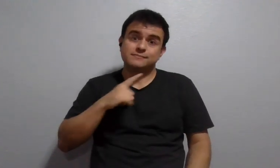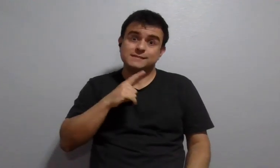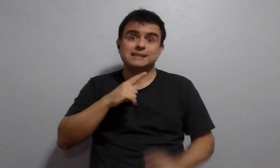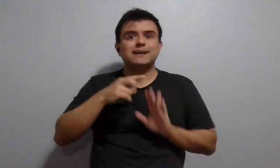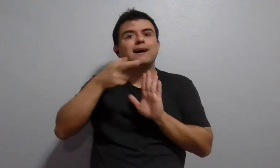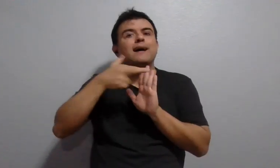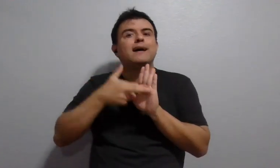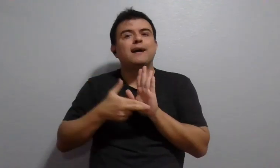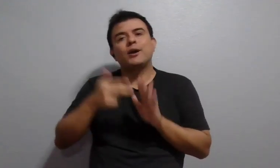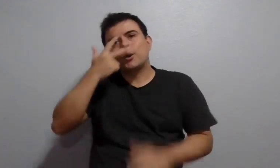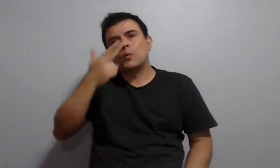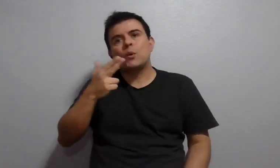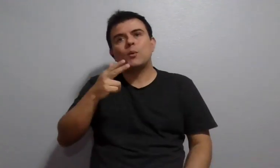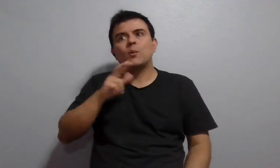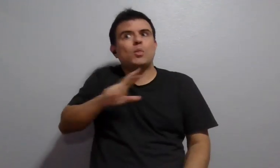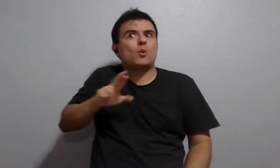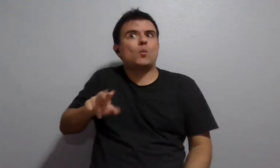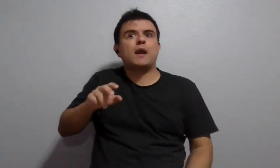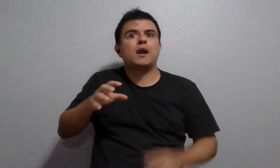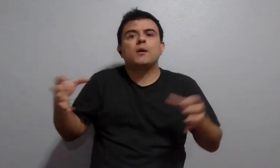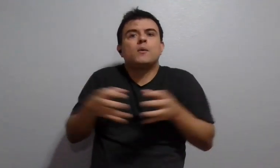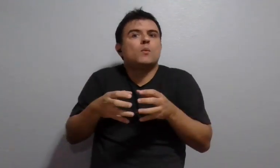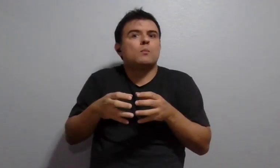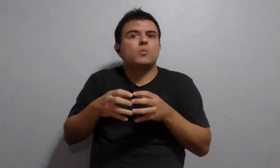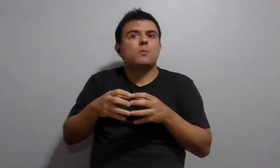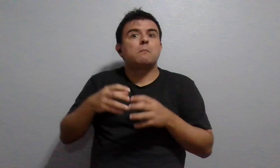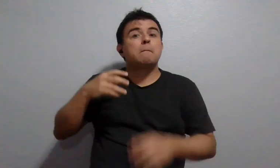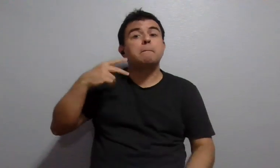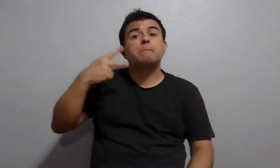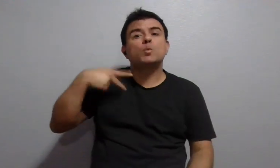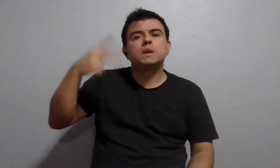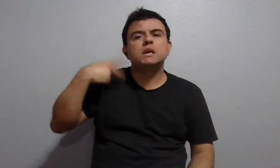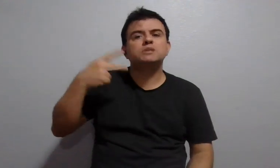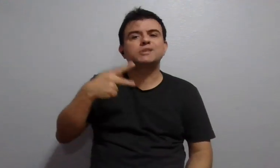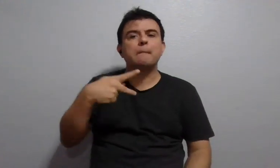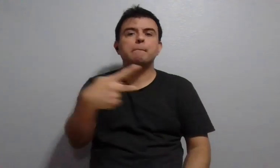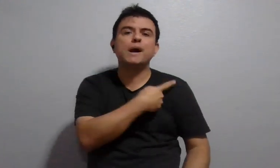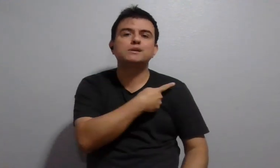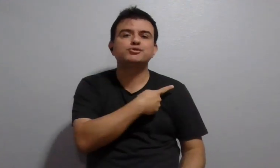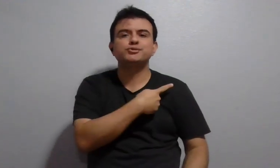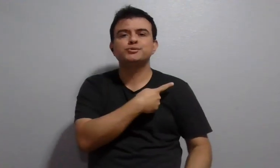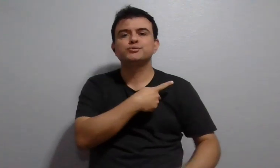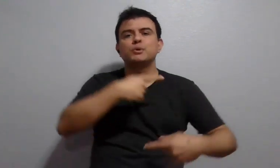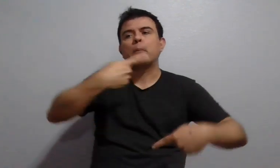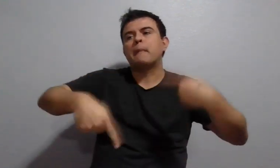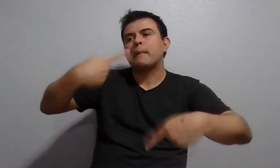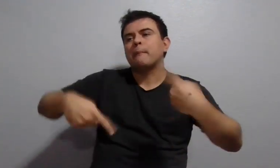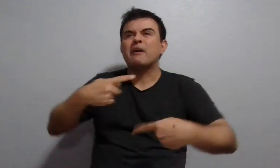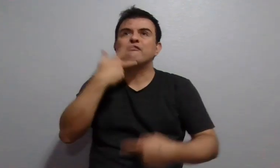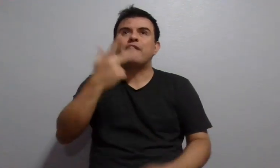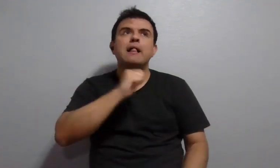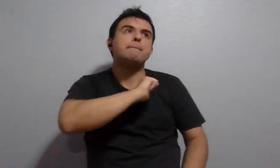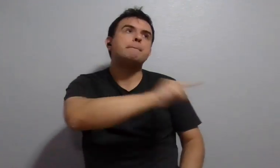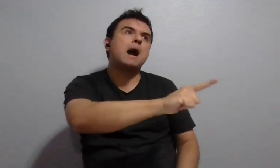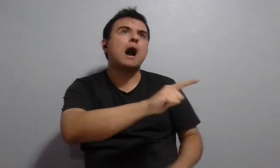não é um grupo de política partidária, a gente não está lá para falar mal ou bem de qualquer gestor, de qualquer